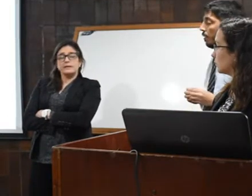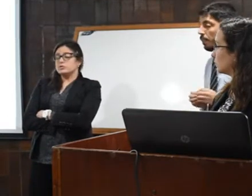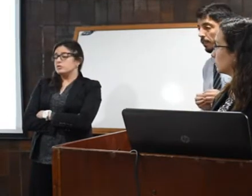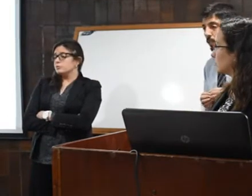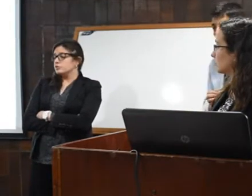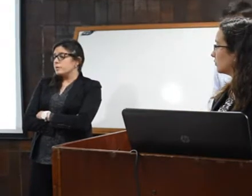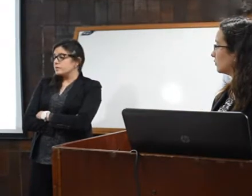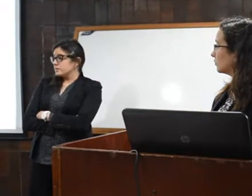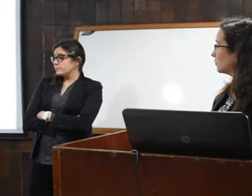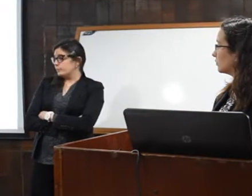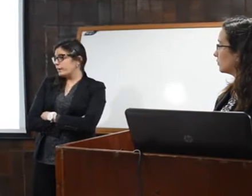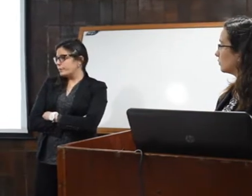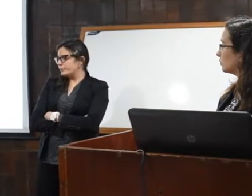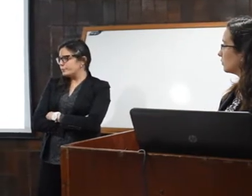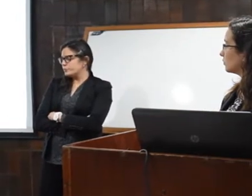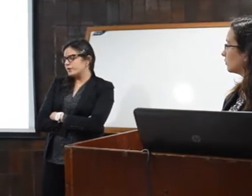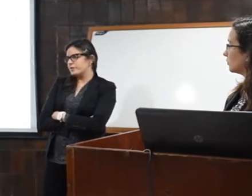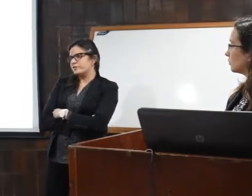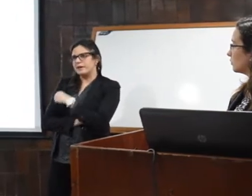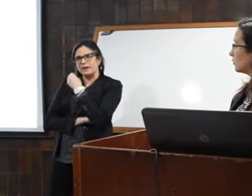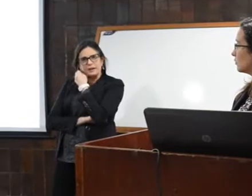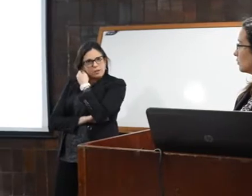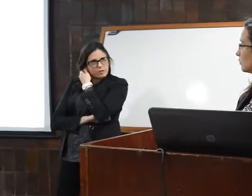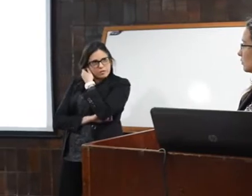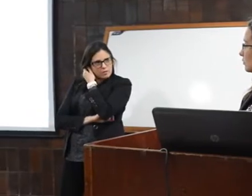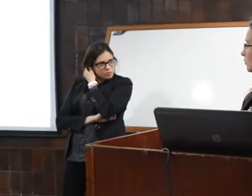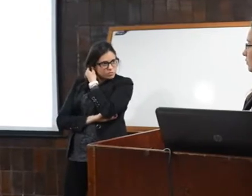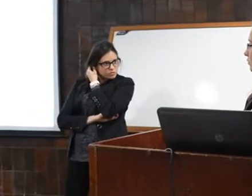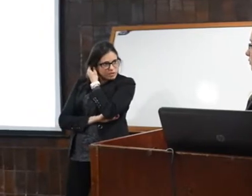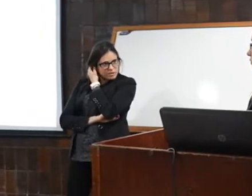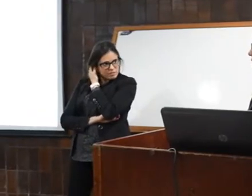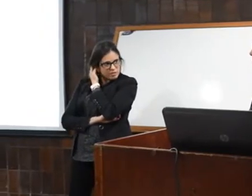pasaba el hecho muchas veces por ejemplo una